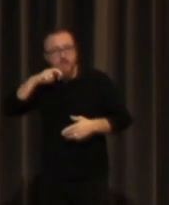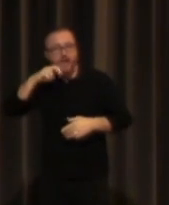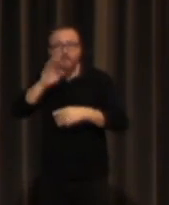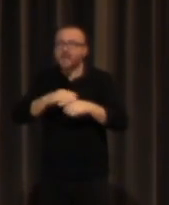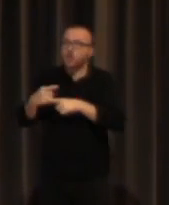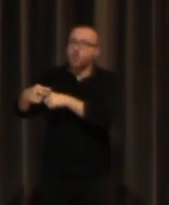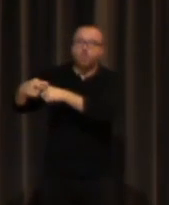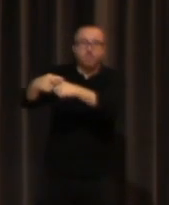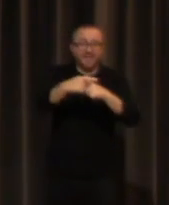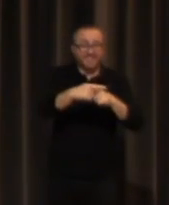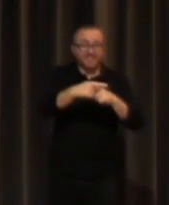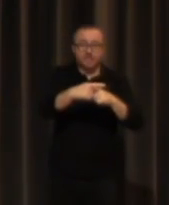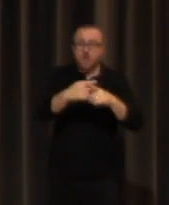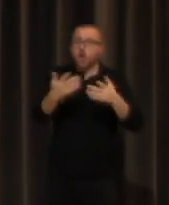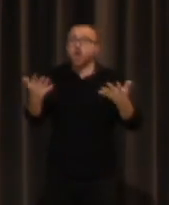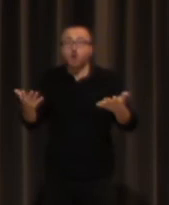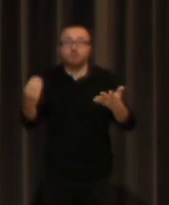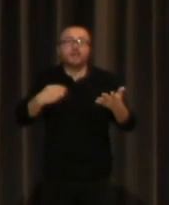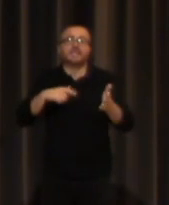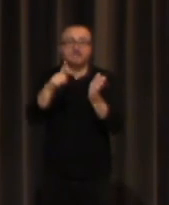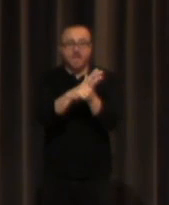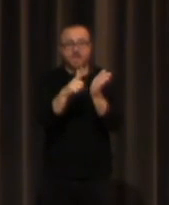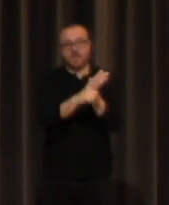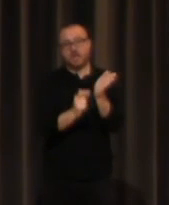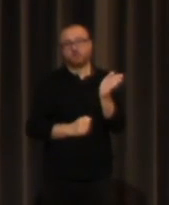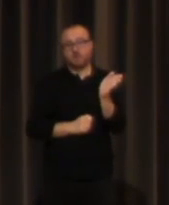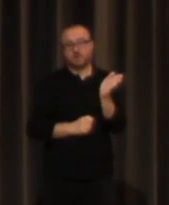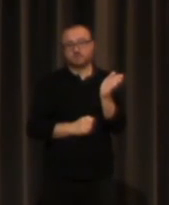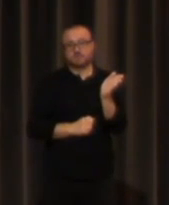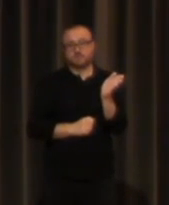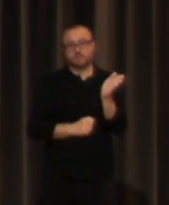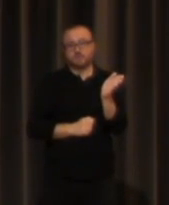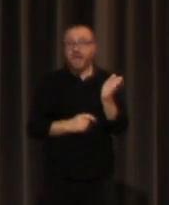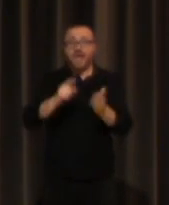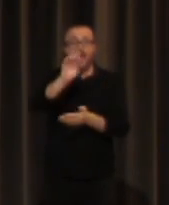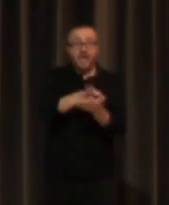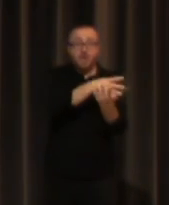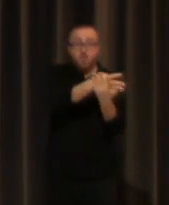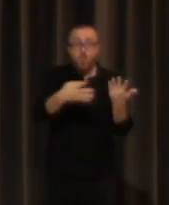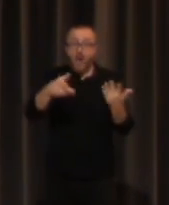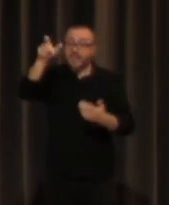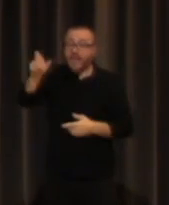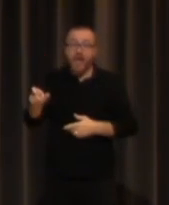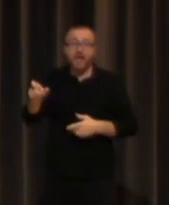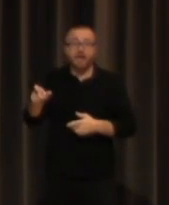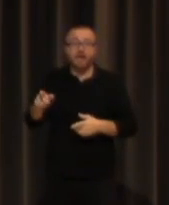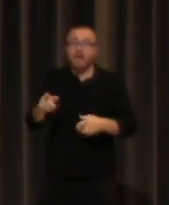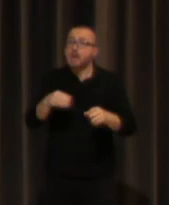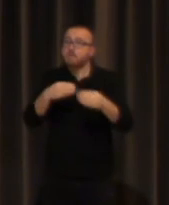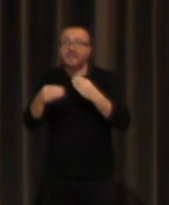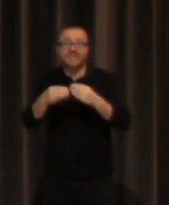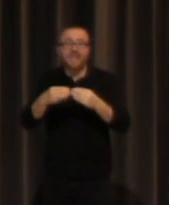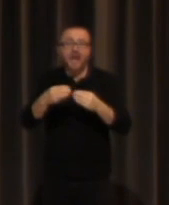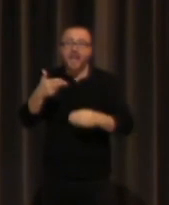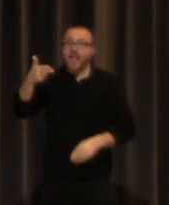Perquè, esclar, un poeta, no ho sé, no té més que el full de paper on pot fer-ho, això, no? I aquest,